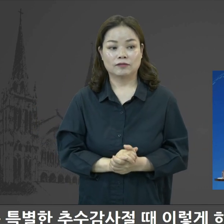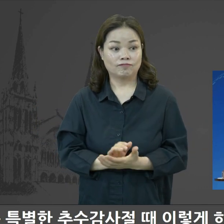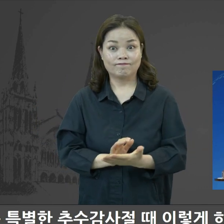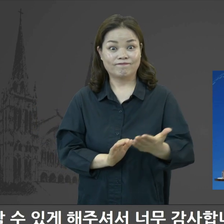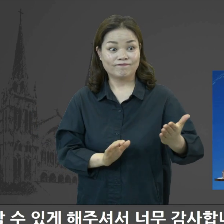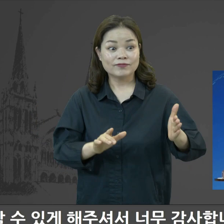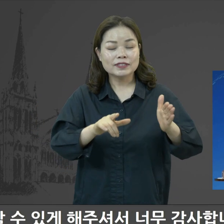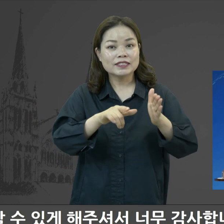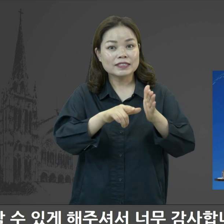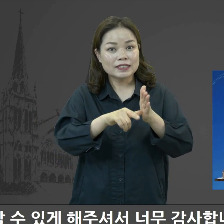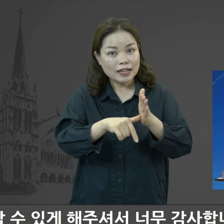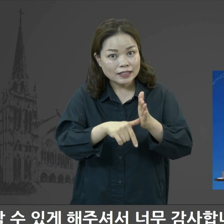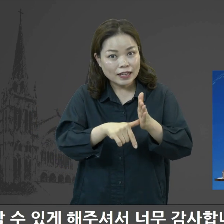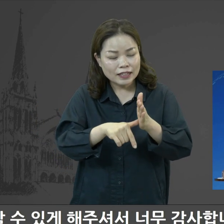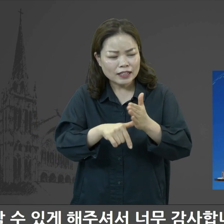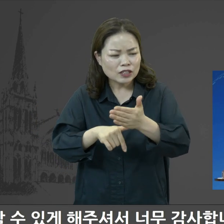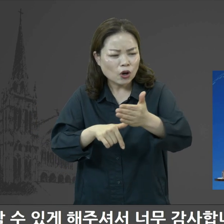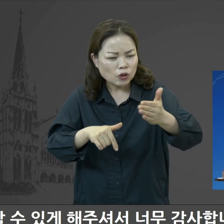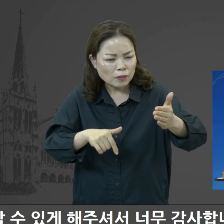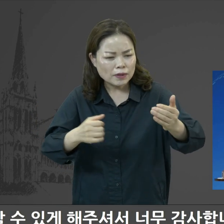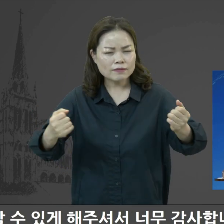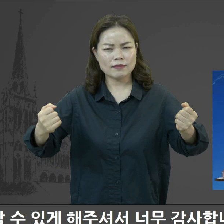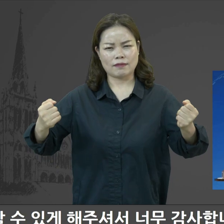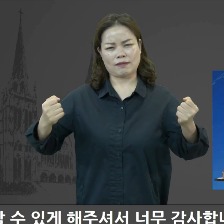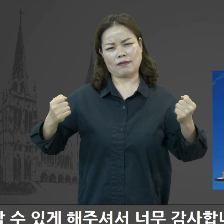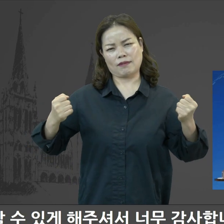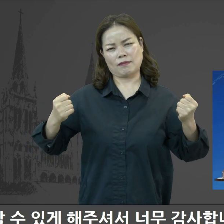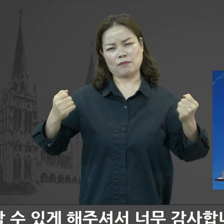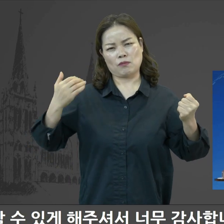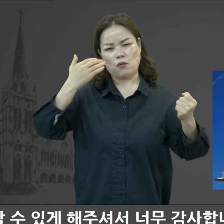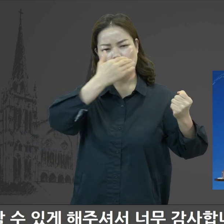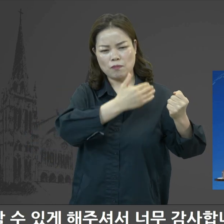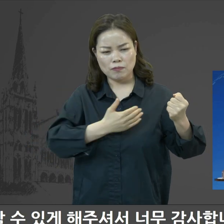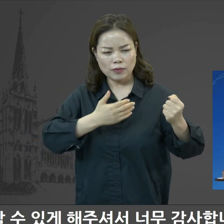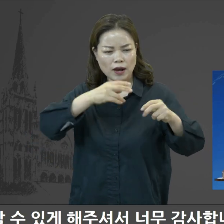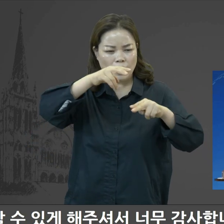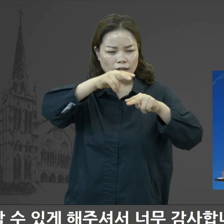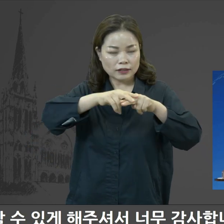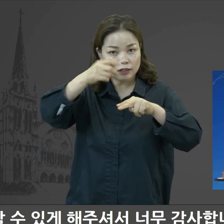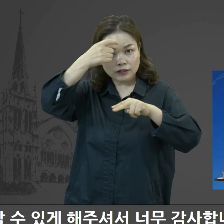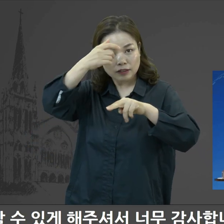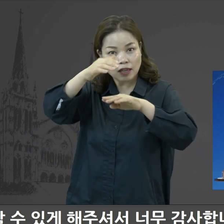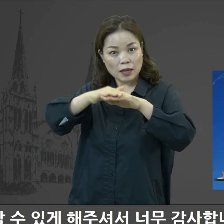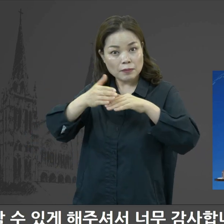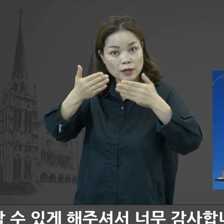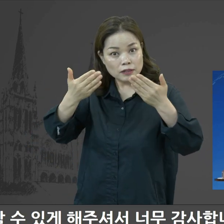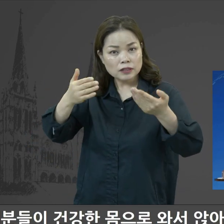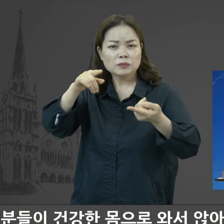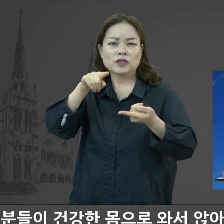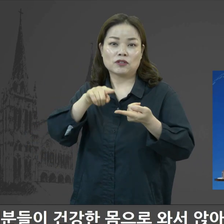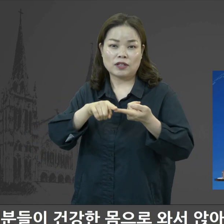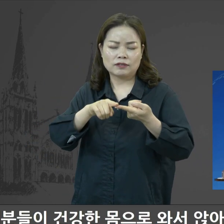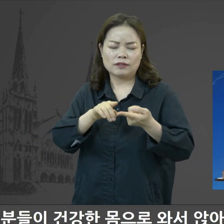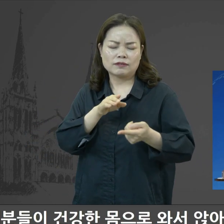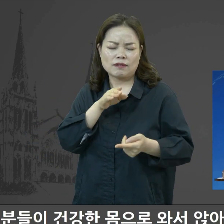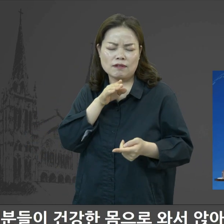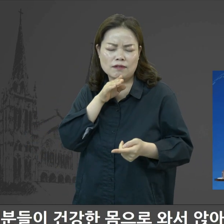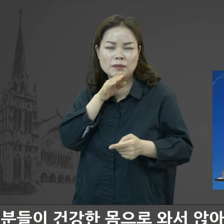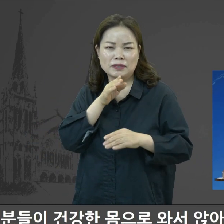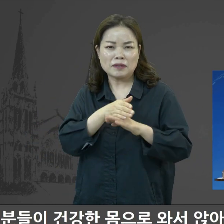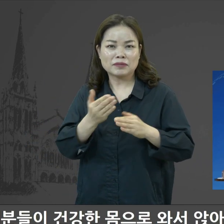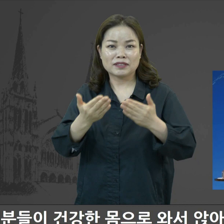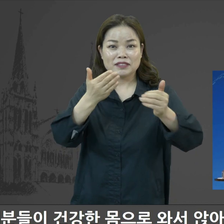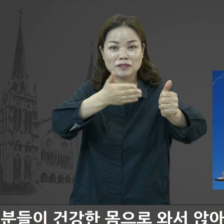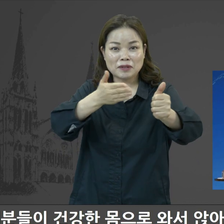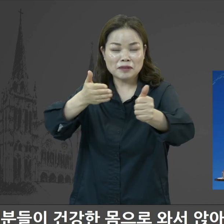여러분, 오늘 이 자리에 여러분들이 이렇게 건강한 몸으로 와서 앉아서 예배 드릴 수 있음에 대해서도 정말 많이 감사하실